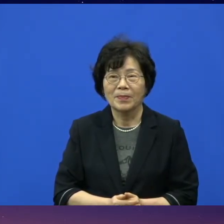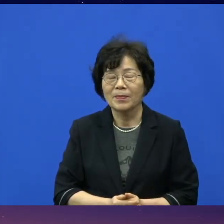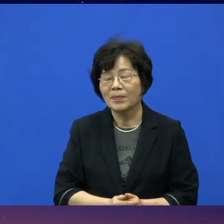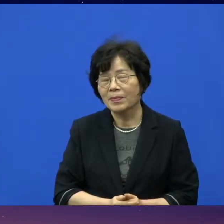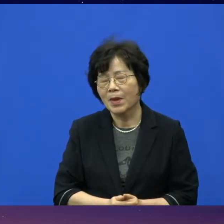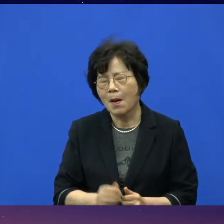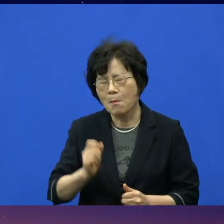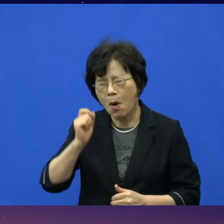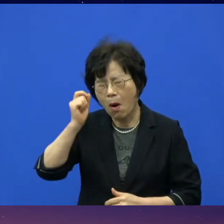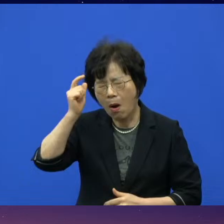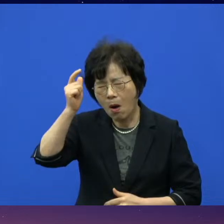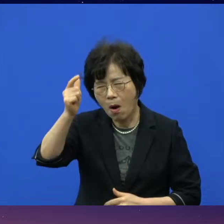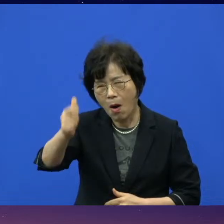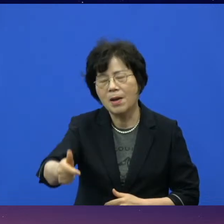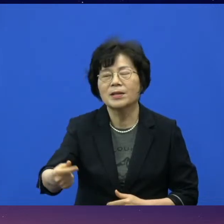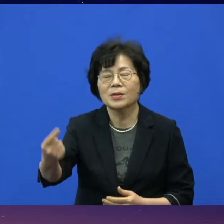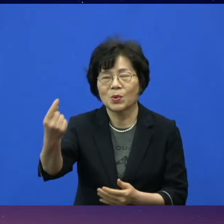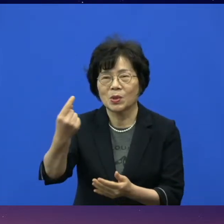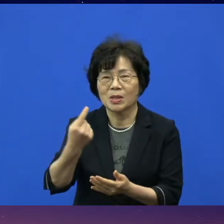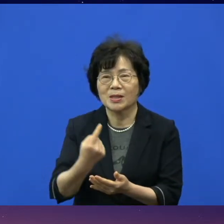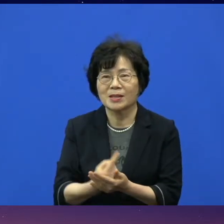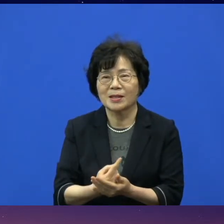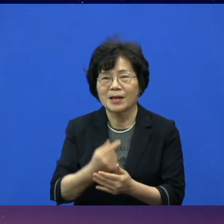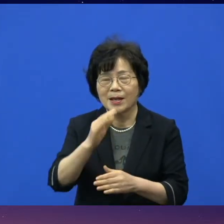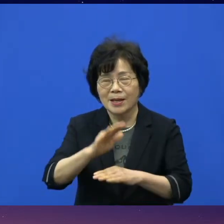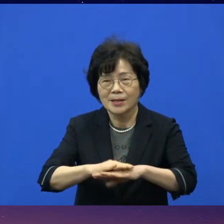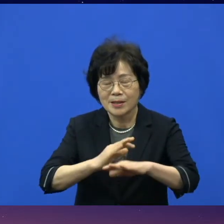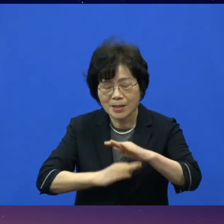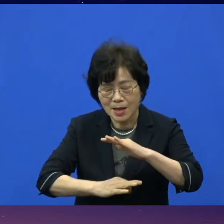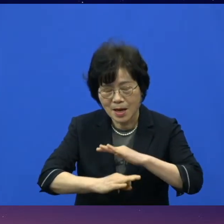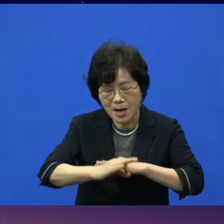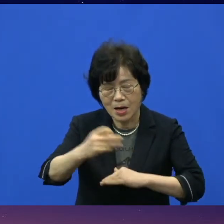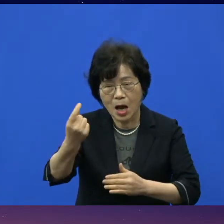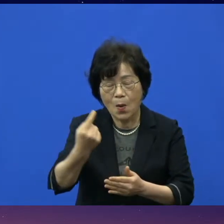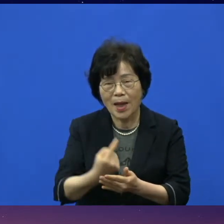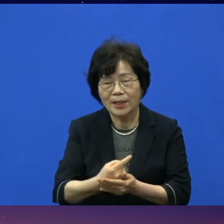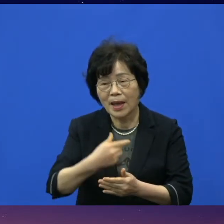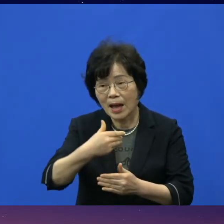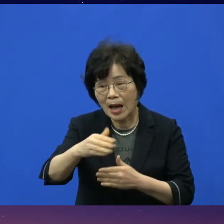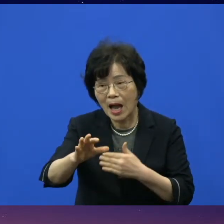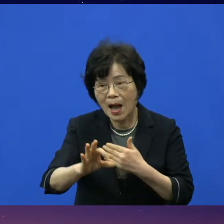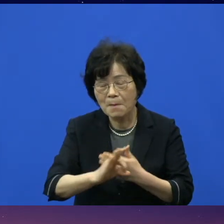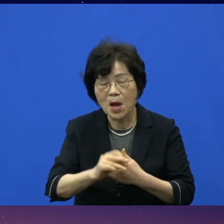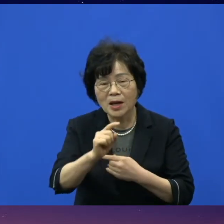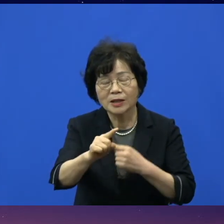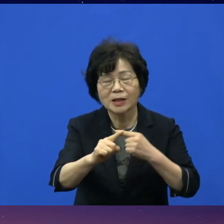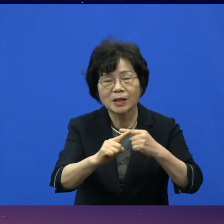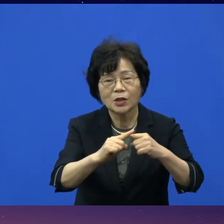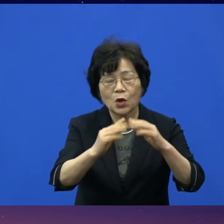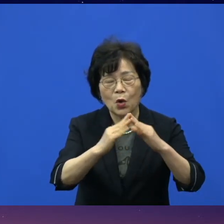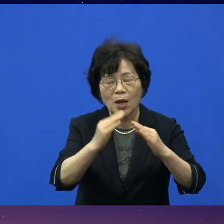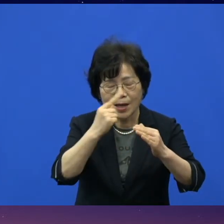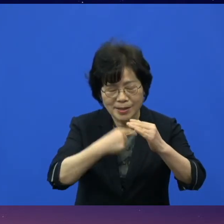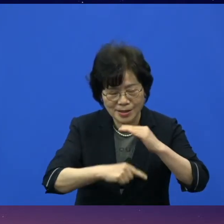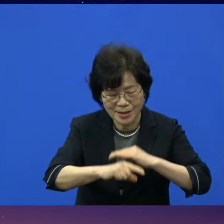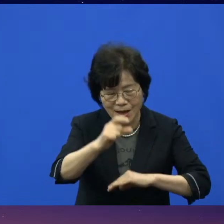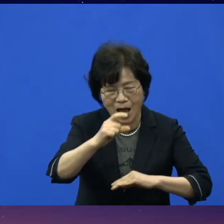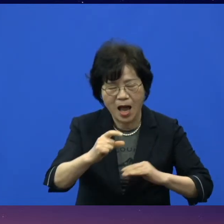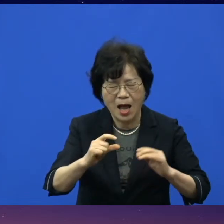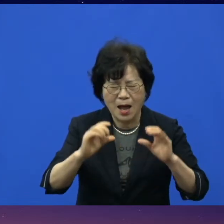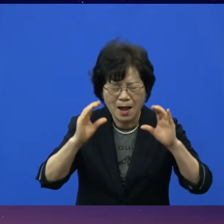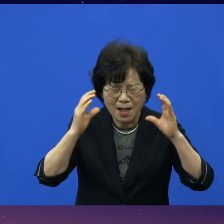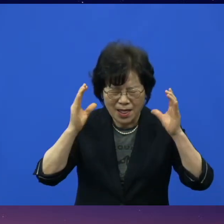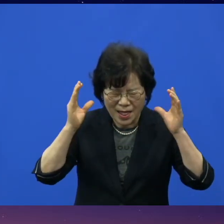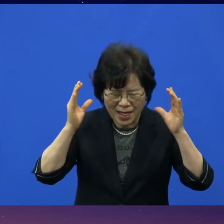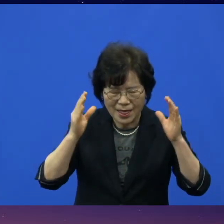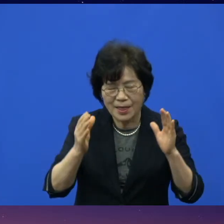멀리서 오셨어요. 우리 철학 왔다 갔다 하시는 분들은 그 교회에 또 기도에 철학 불이 붙어가지고 그 교회가